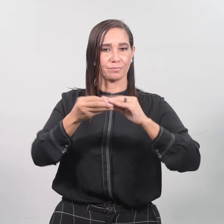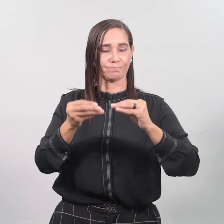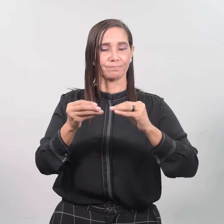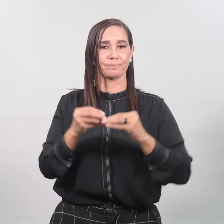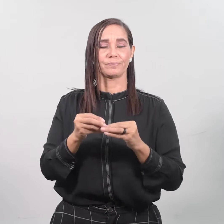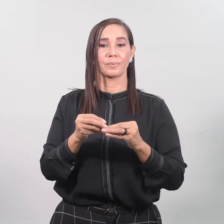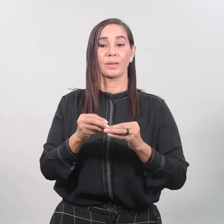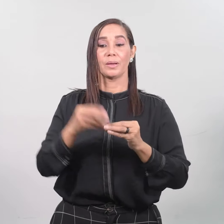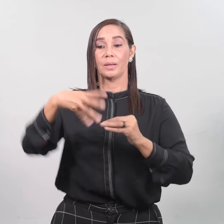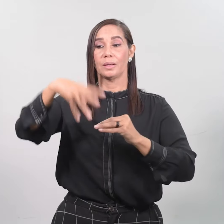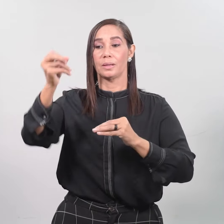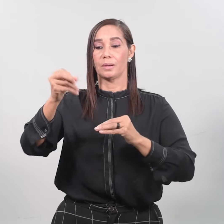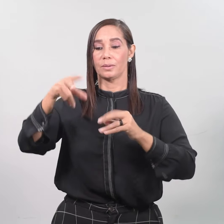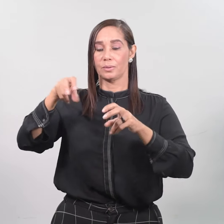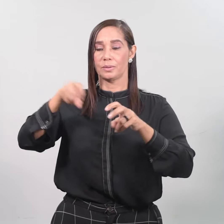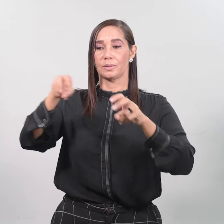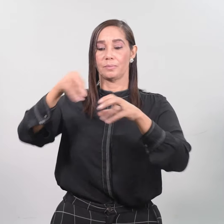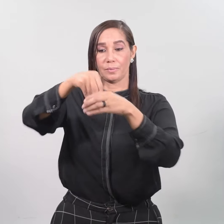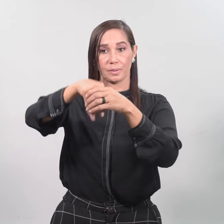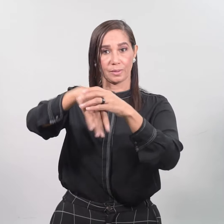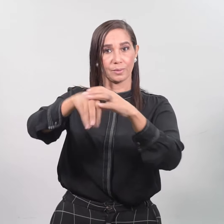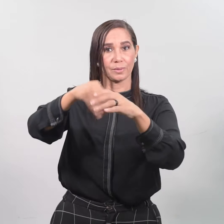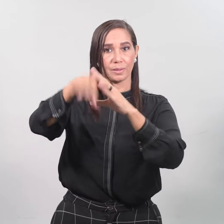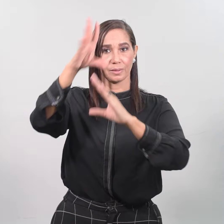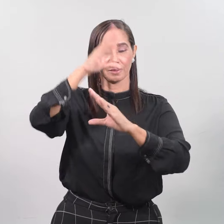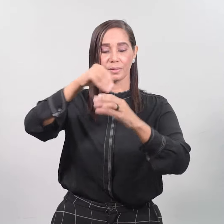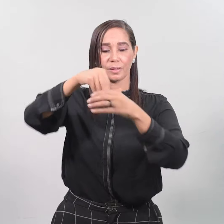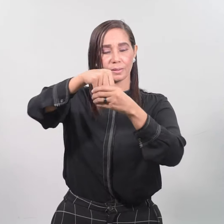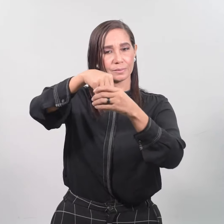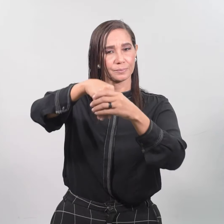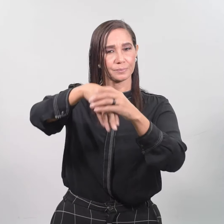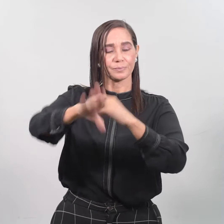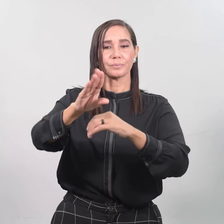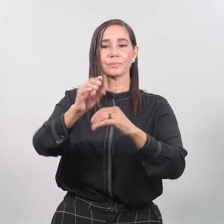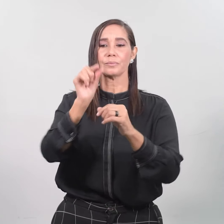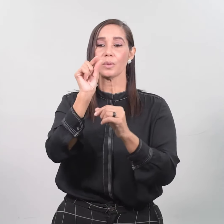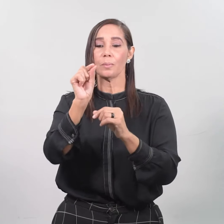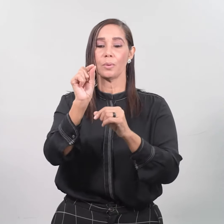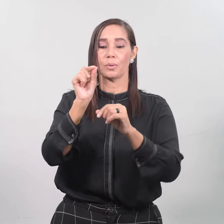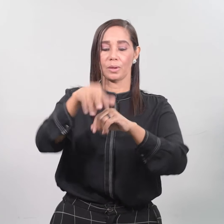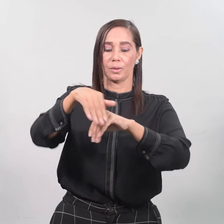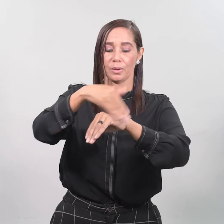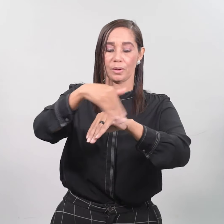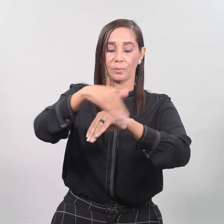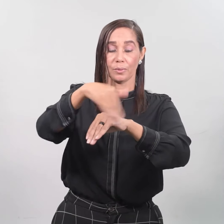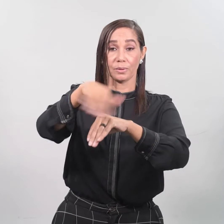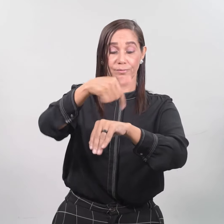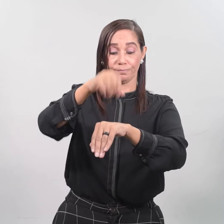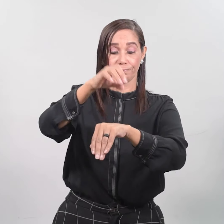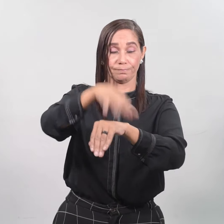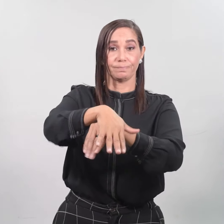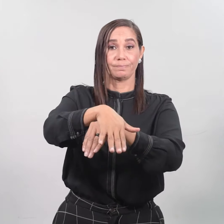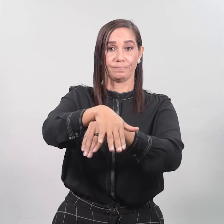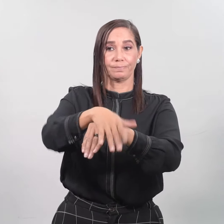Salió el sembrador a sembrar. Al sembrar, un poco cayó al borde del camino. Vinieron los